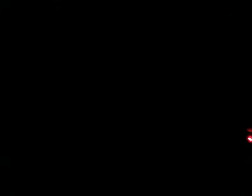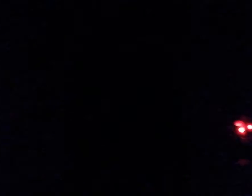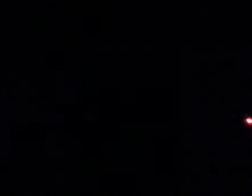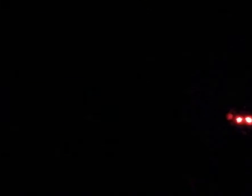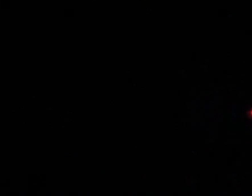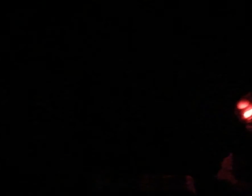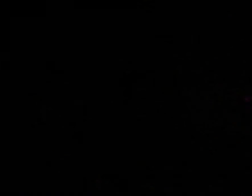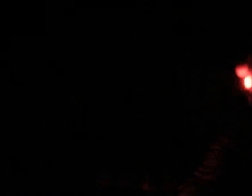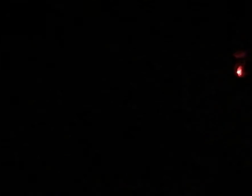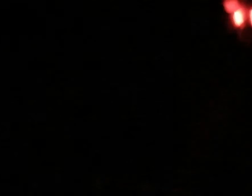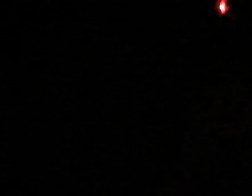Come siamo qua?